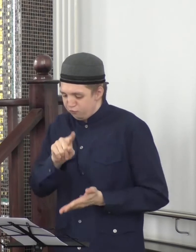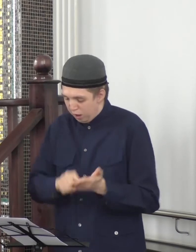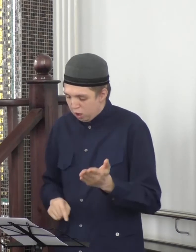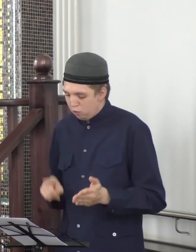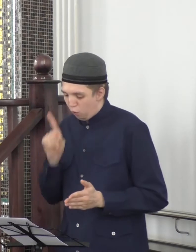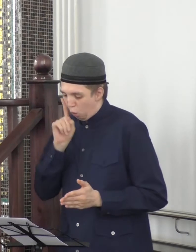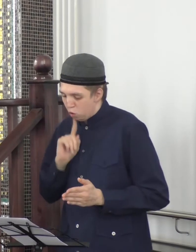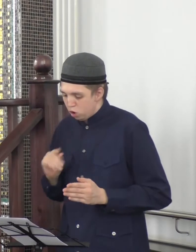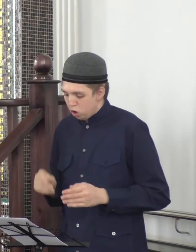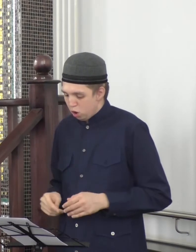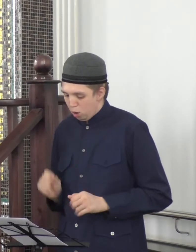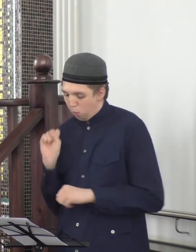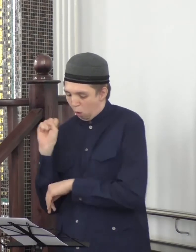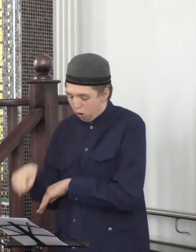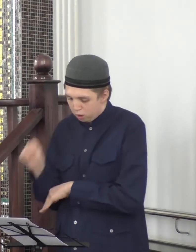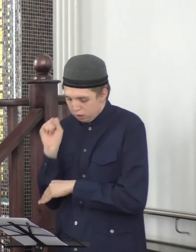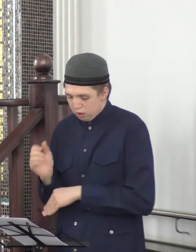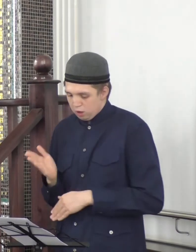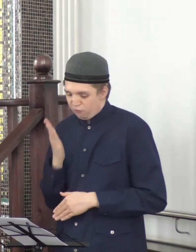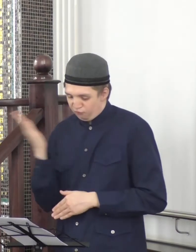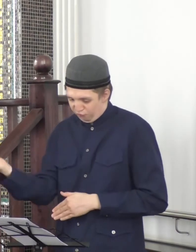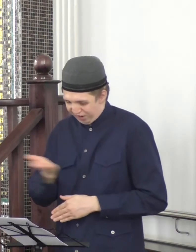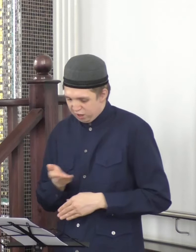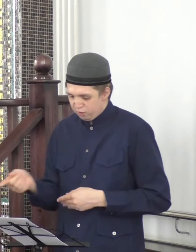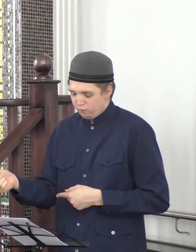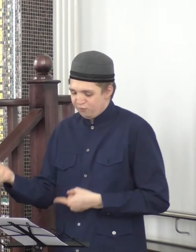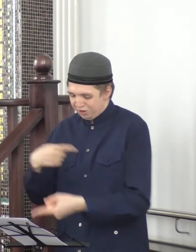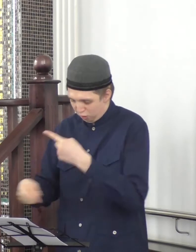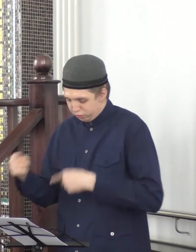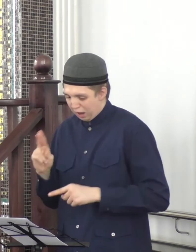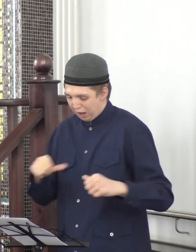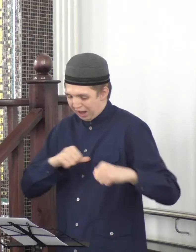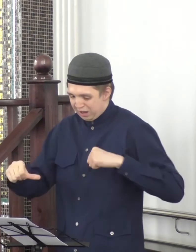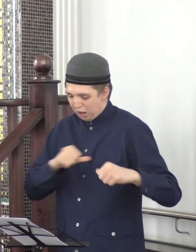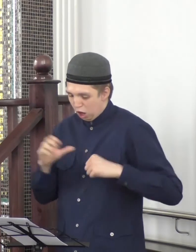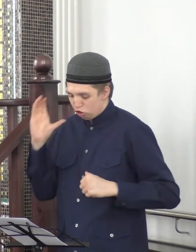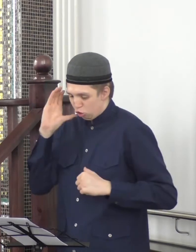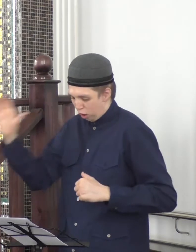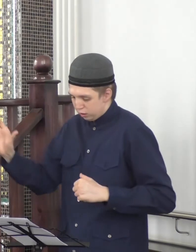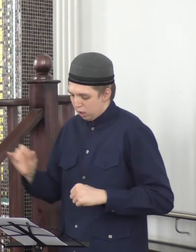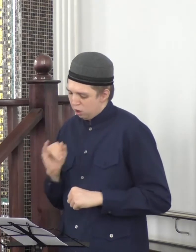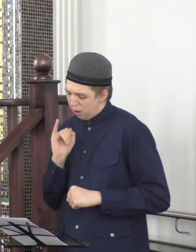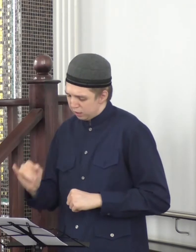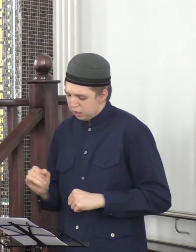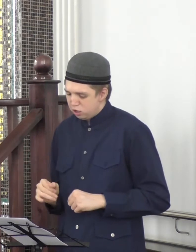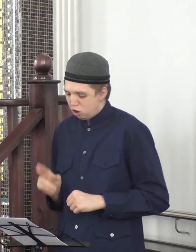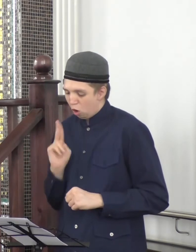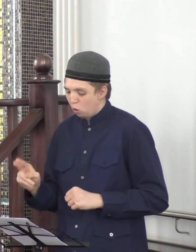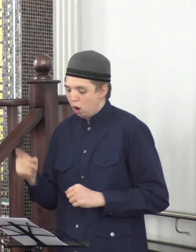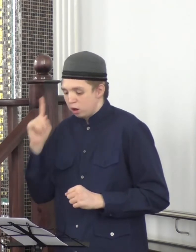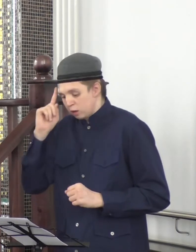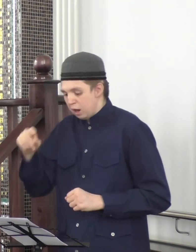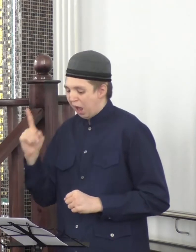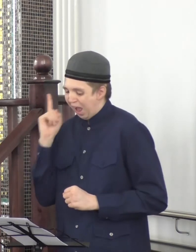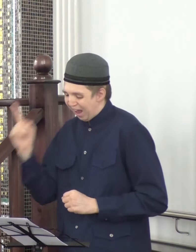җитә, кемнеңдер 1 көнгә, кемнеңдер 1 тәүлек, кемнеңдер нык булган заряды ел дәврендә